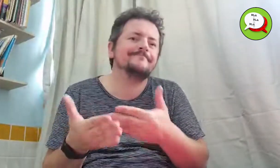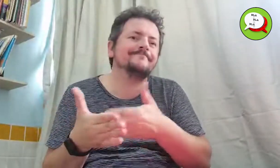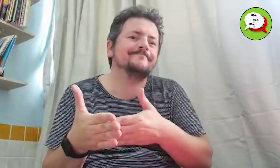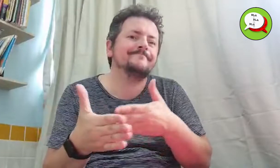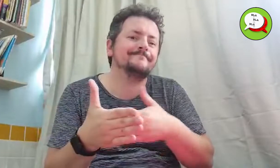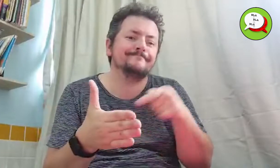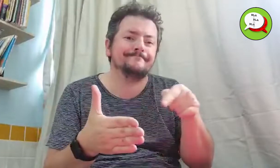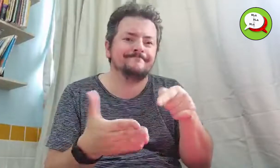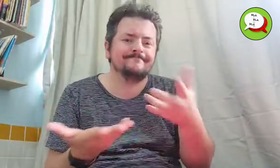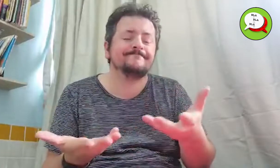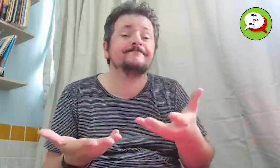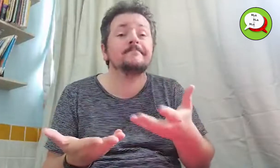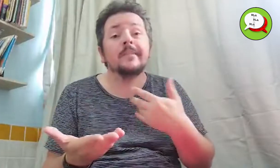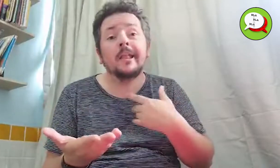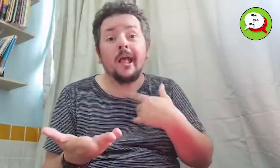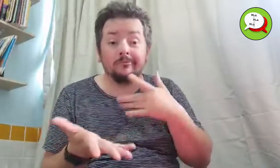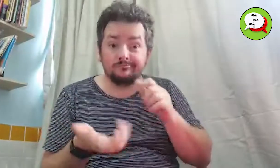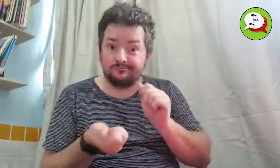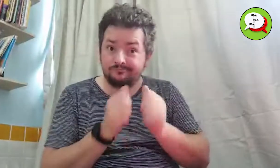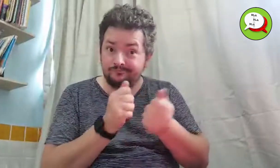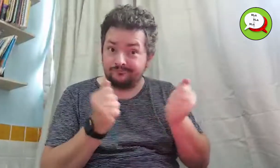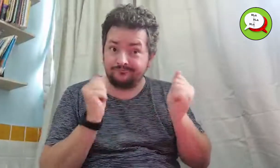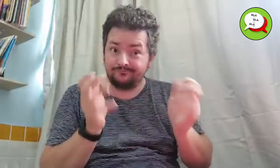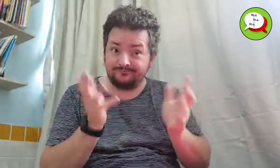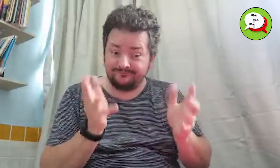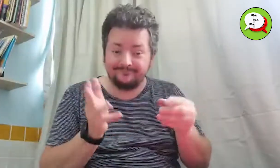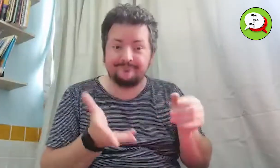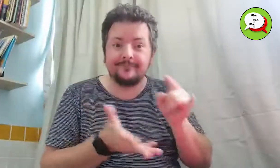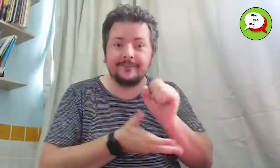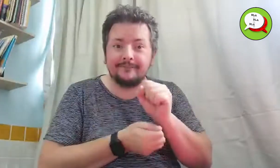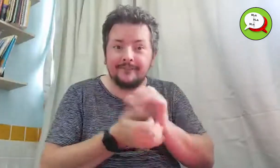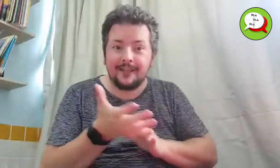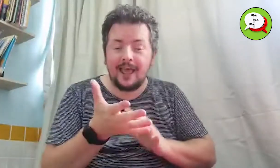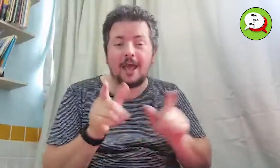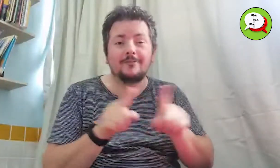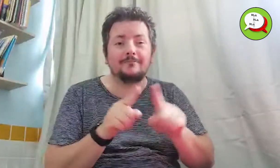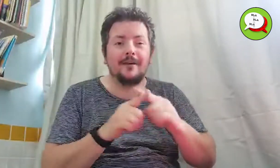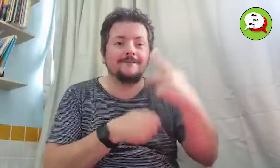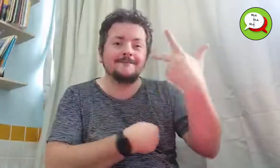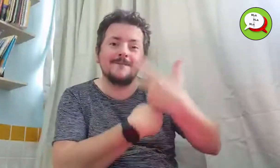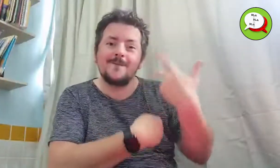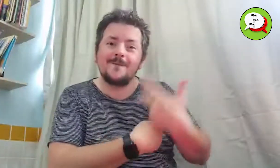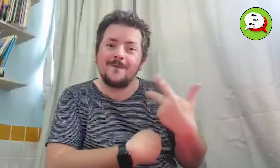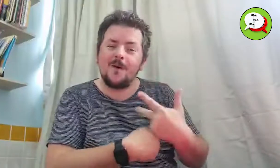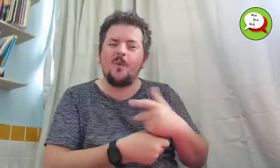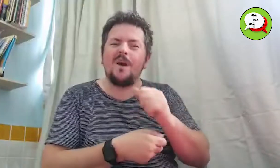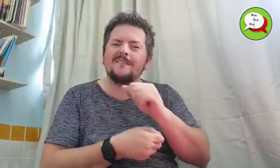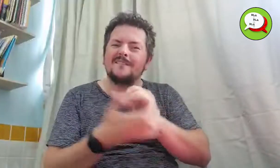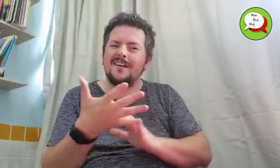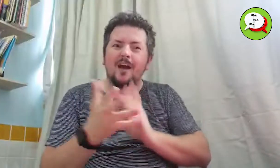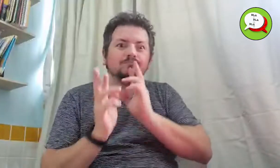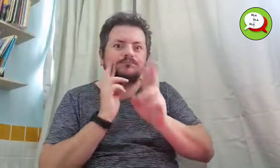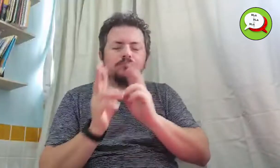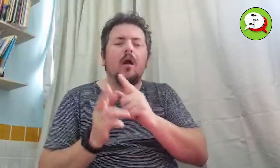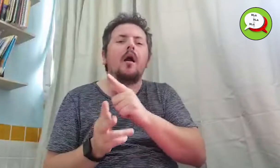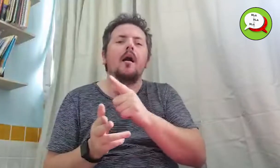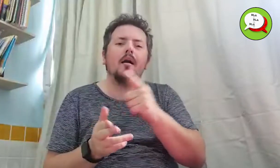ficar muito fraco, muito limitado, ele não vai ter o acesso. E na língua de sinais, atividades pensadas em vídeo, ele vai